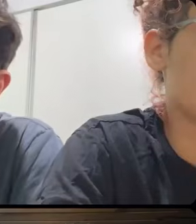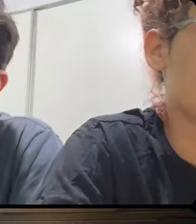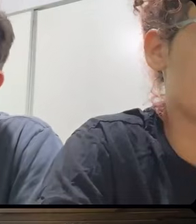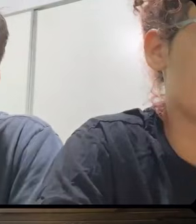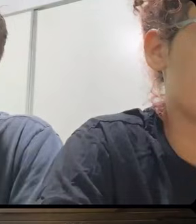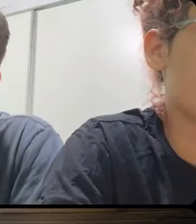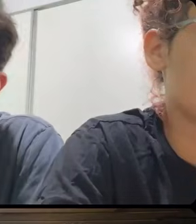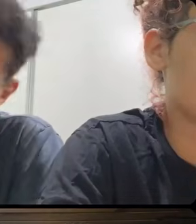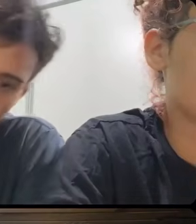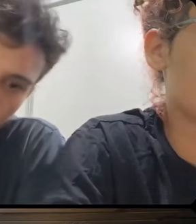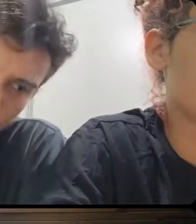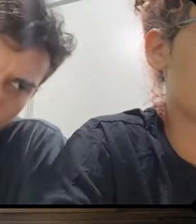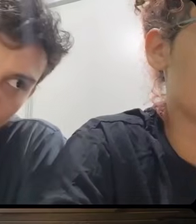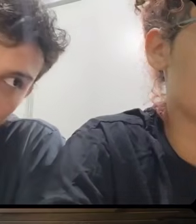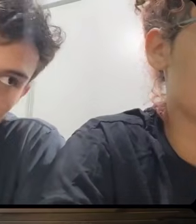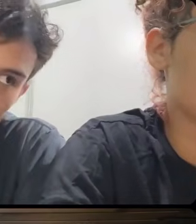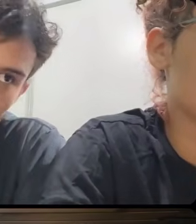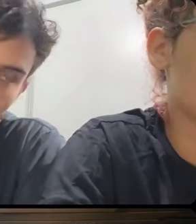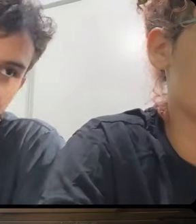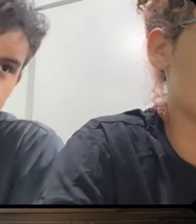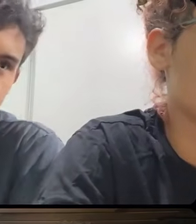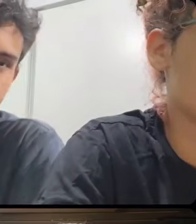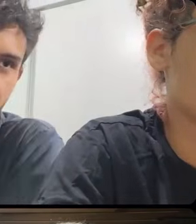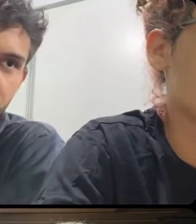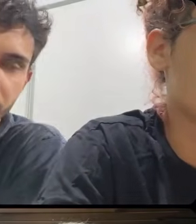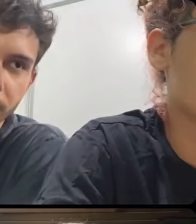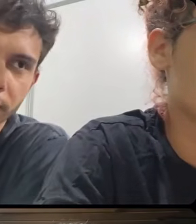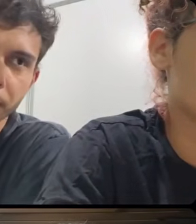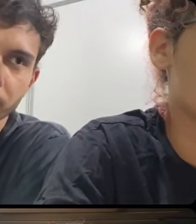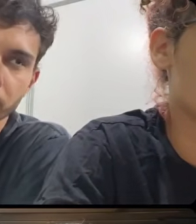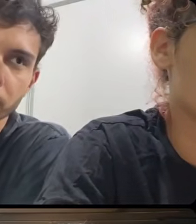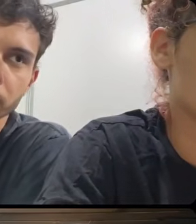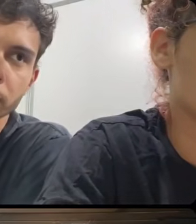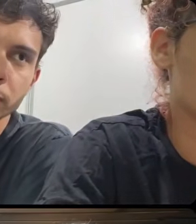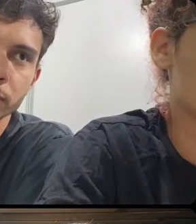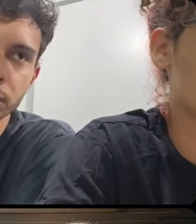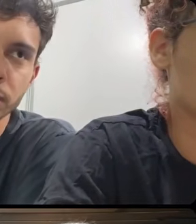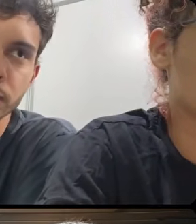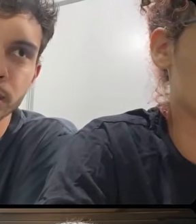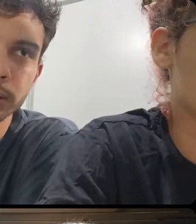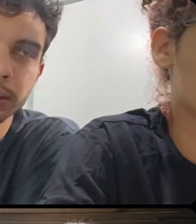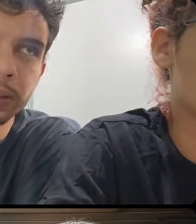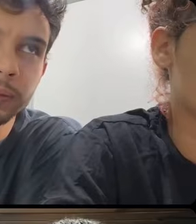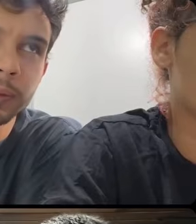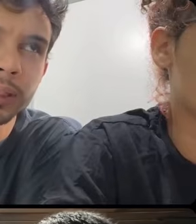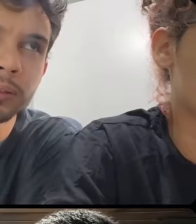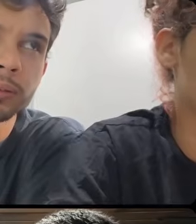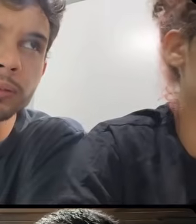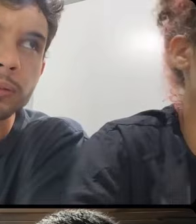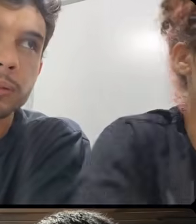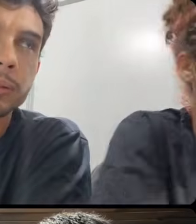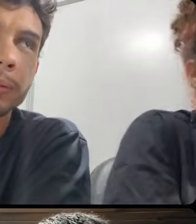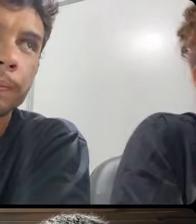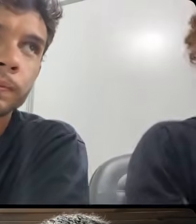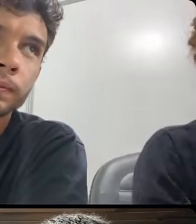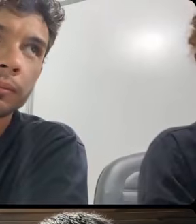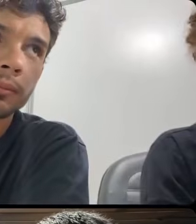ela já tava lá. E aí teve um momento lá depois que terminou o dia lá, teve um momento